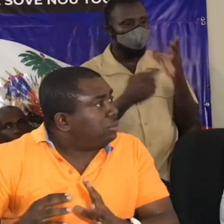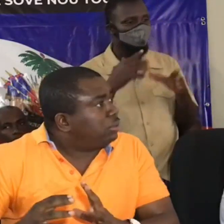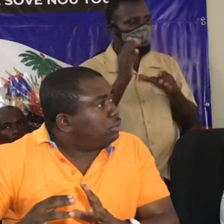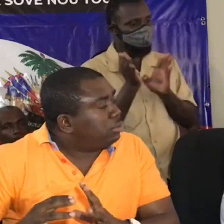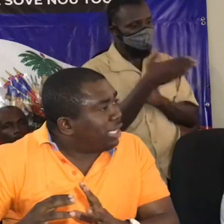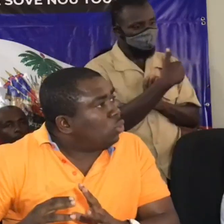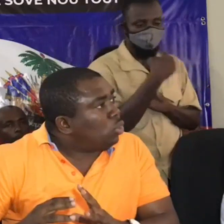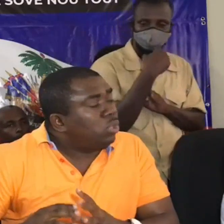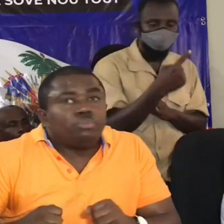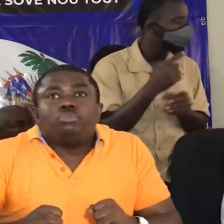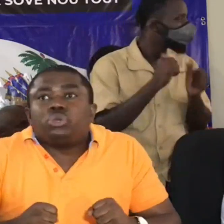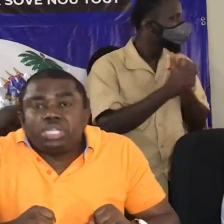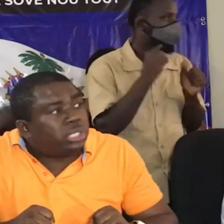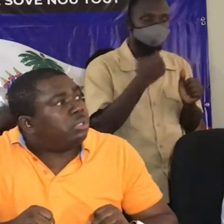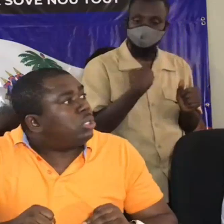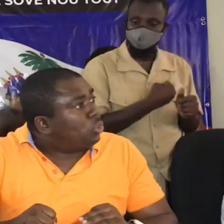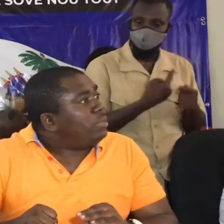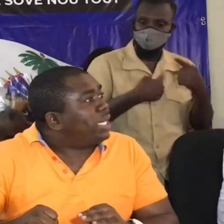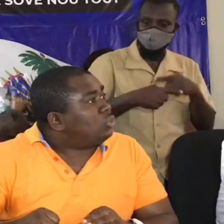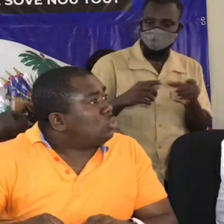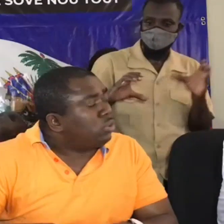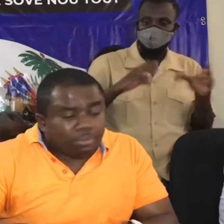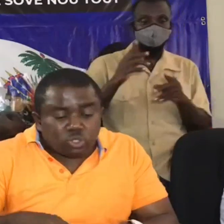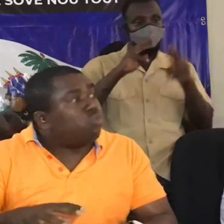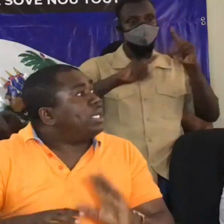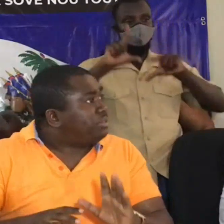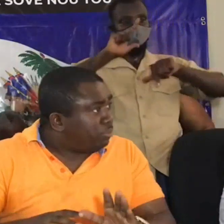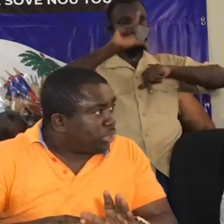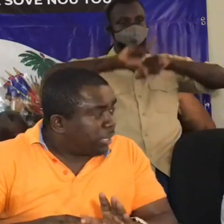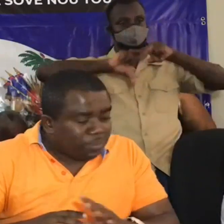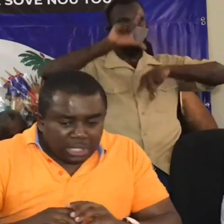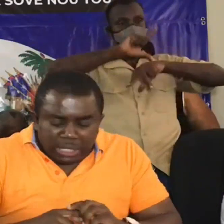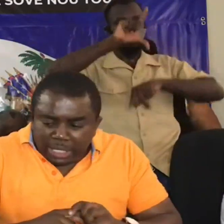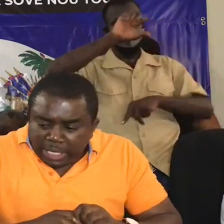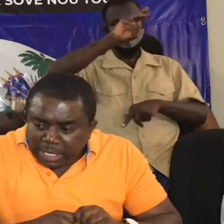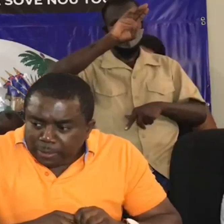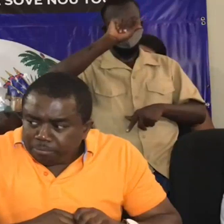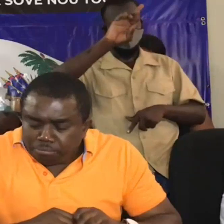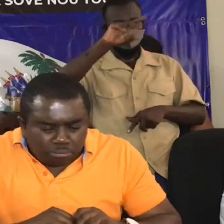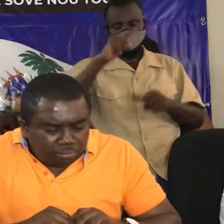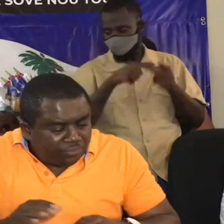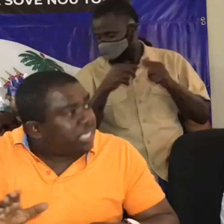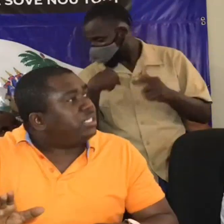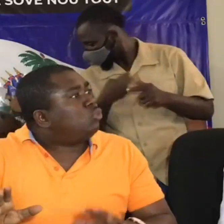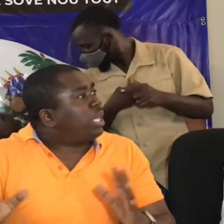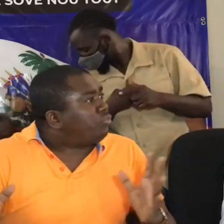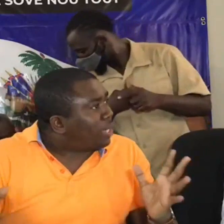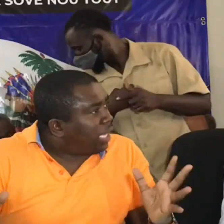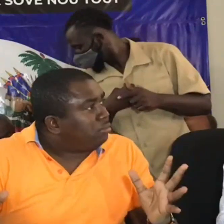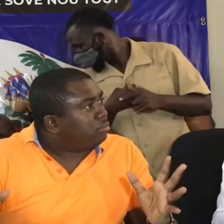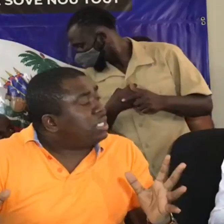battre, d'accord, pour obtenir leur libération, parce que le moment est arrivé pour ça. Et féliciter